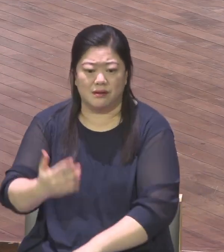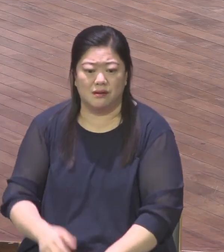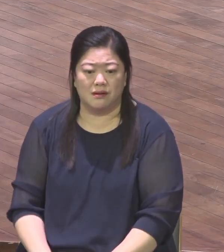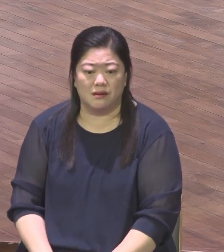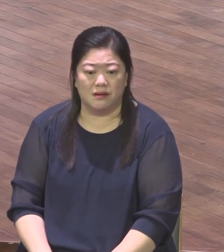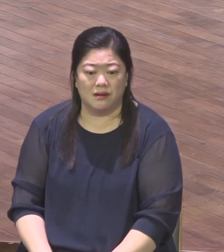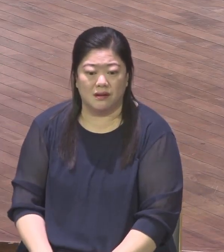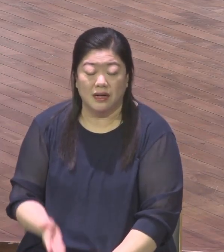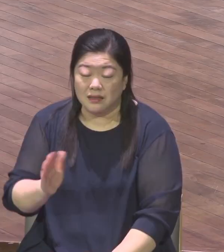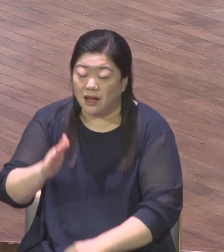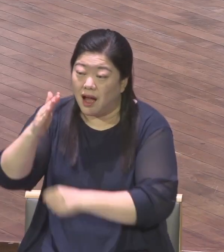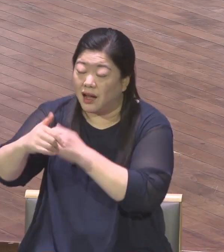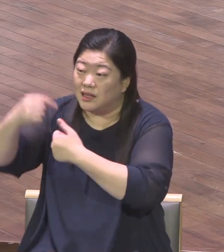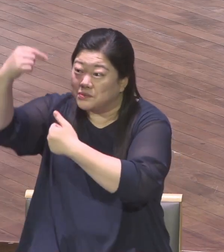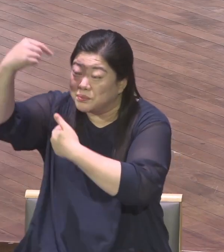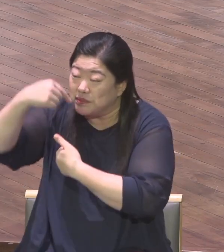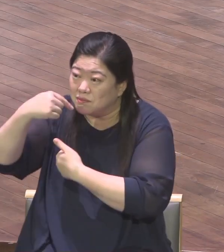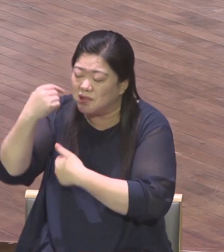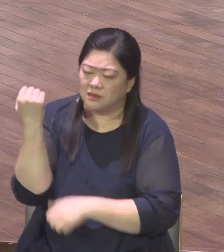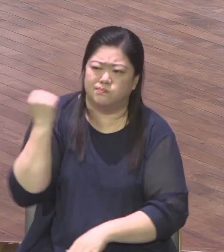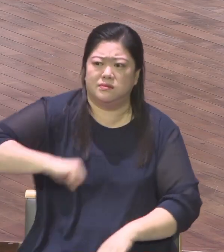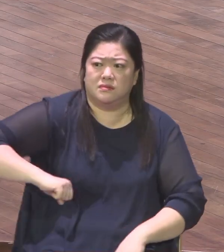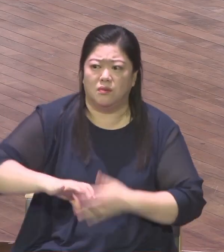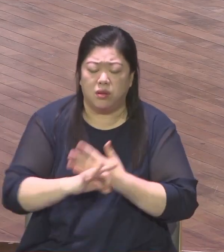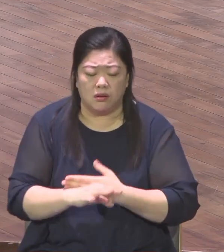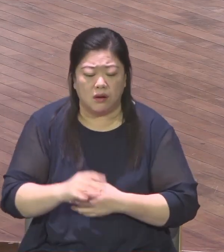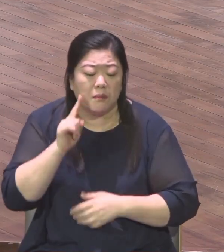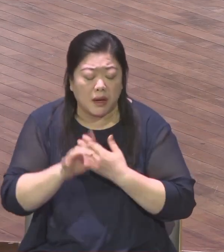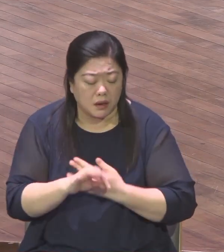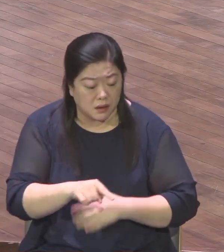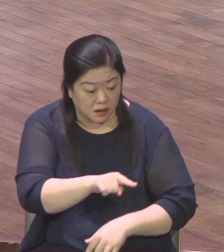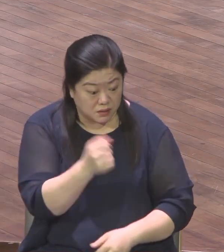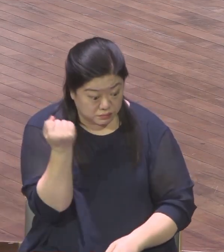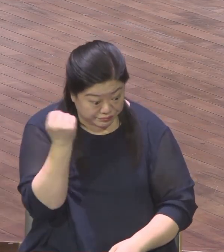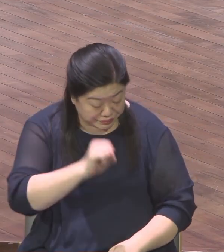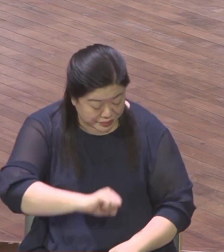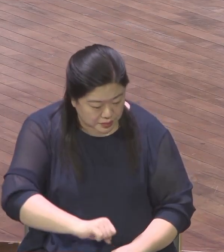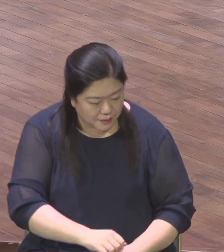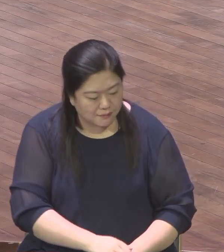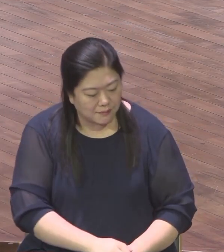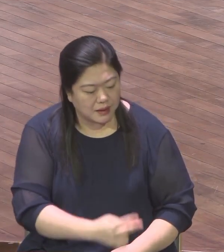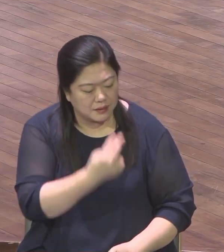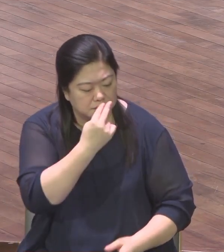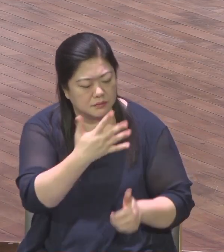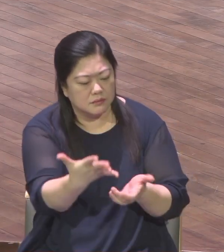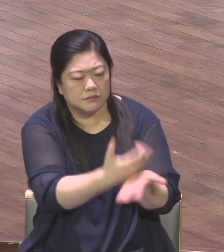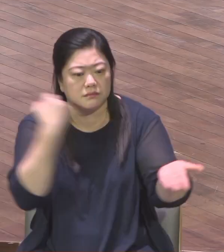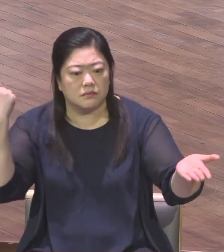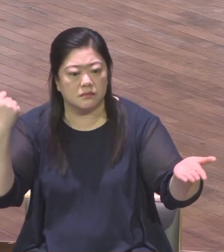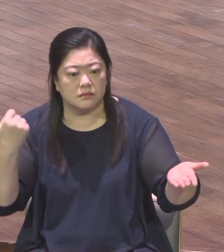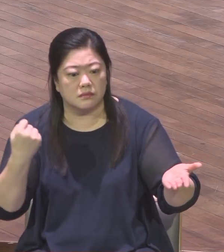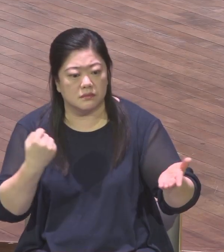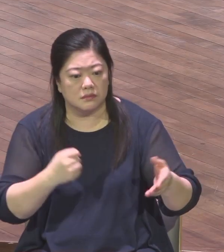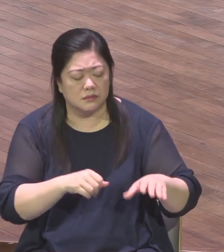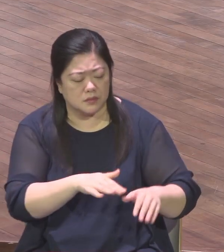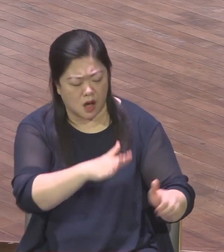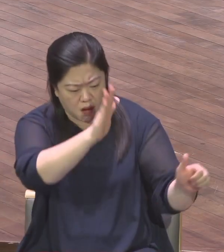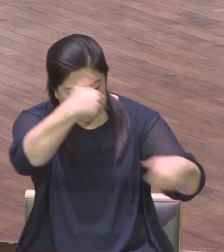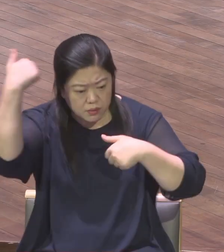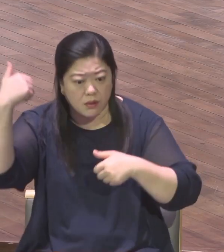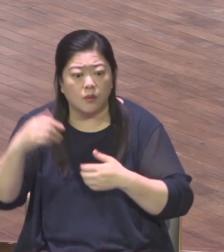하나님께서 우리에게 영적 이정표를 주셨는데 영적 이정표, 인생의 이정표가 뭐냐? 말씀이에요,